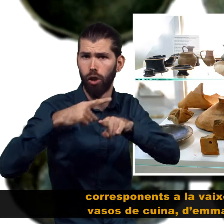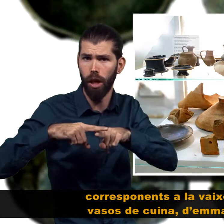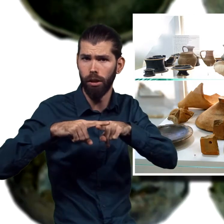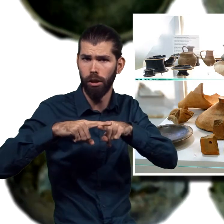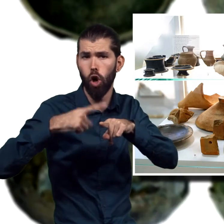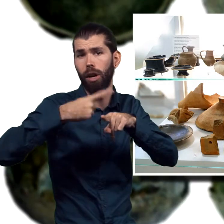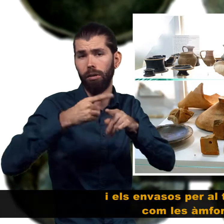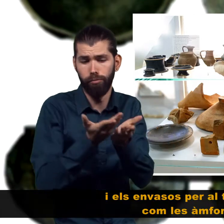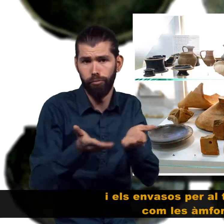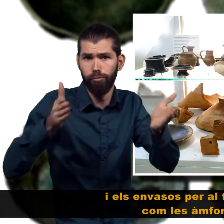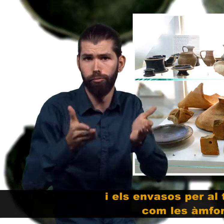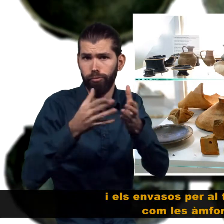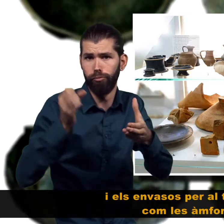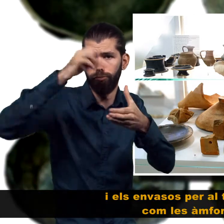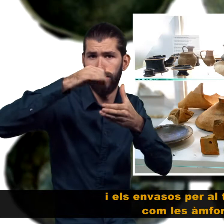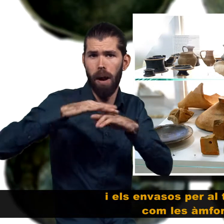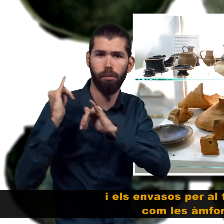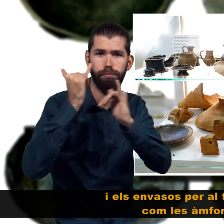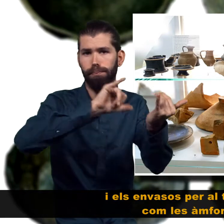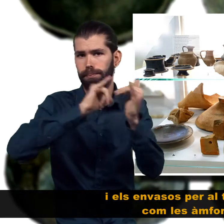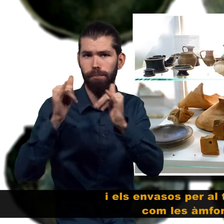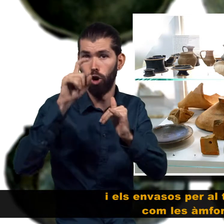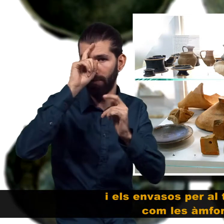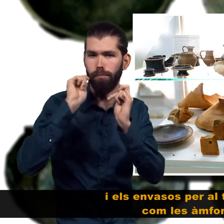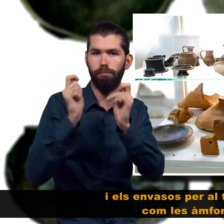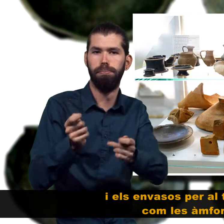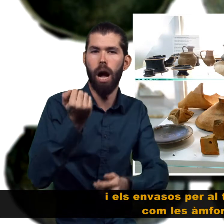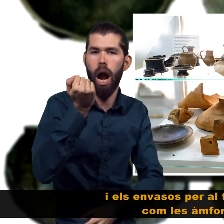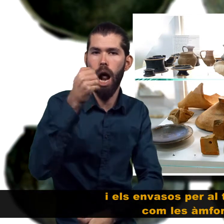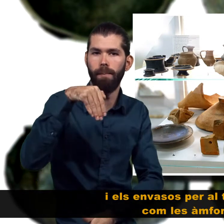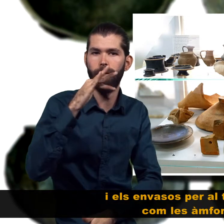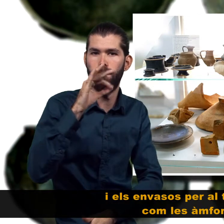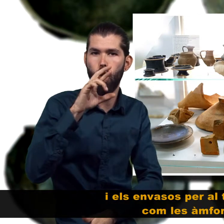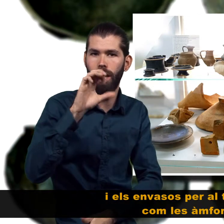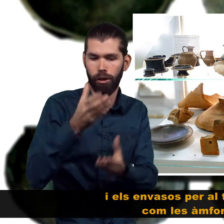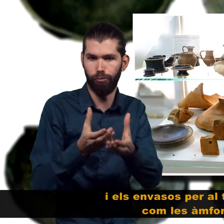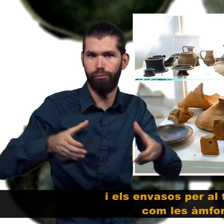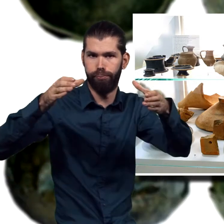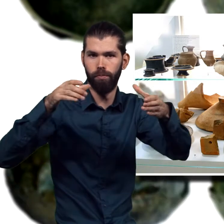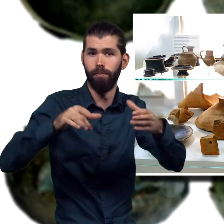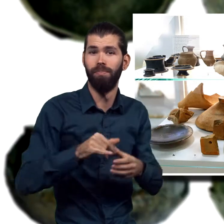de cuina, d'emmagatzematge i els envasos per al transport, com les àmfores.